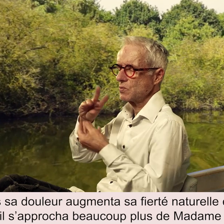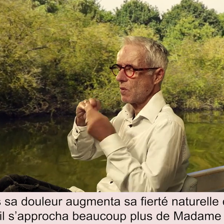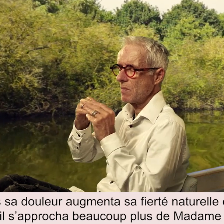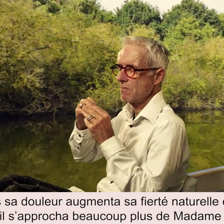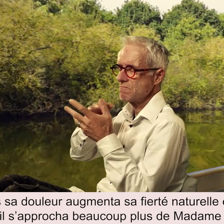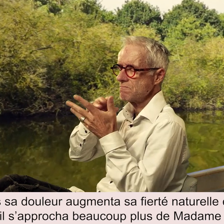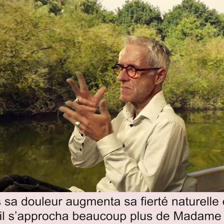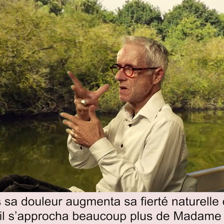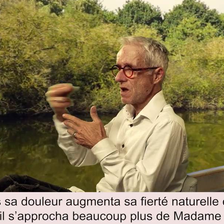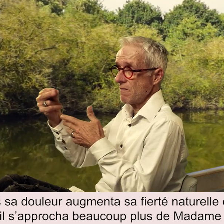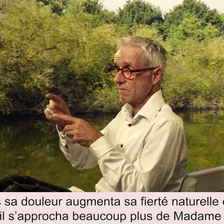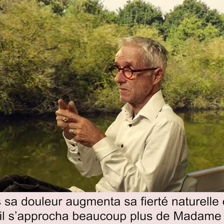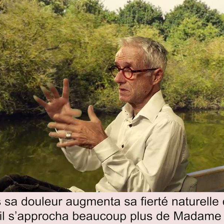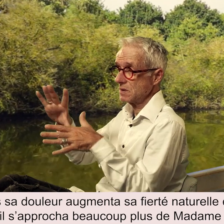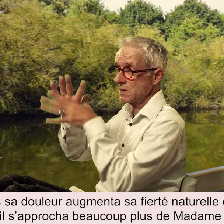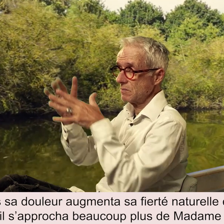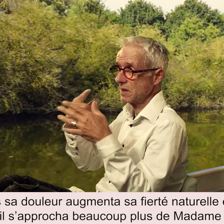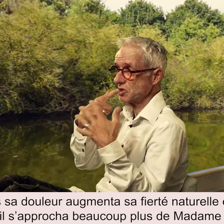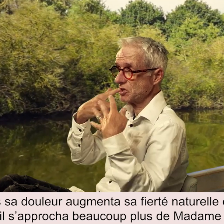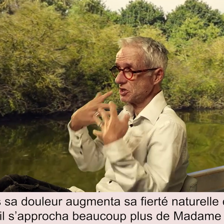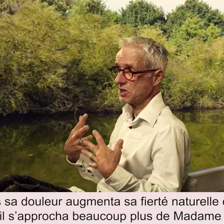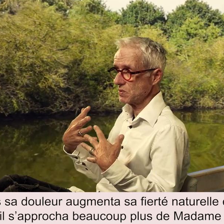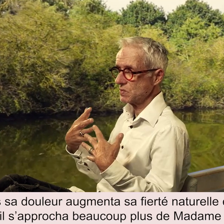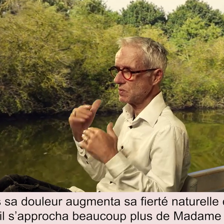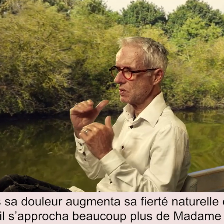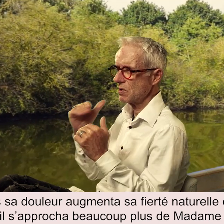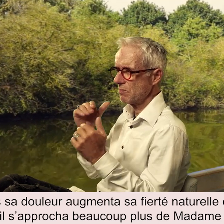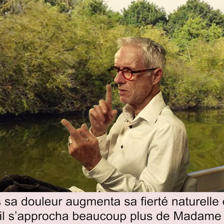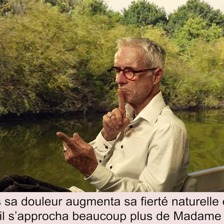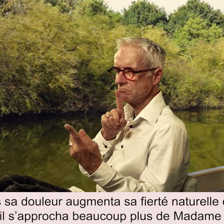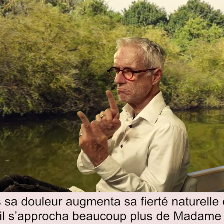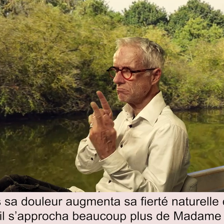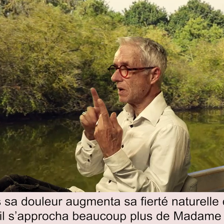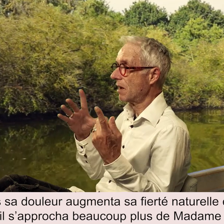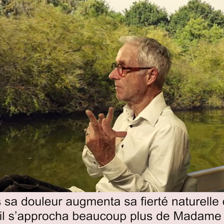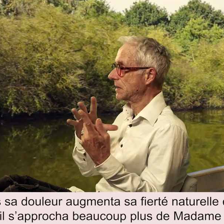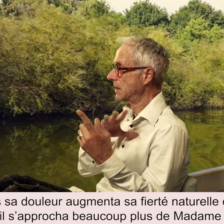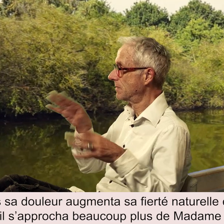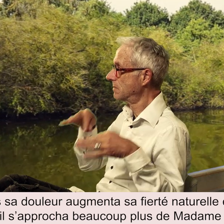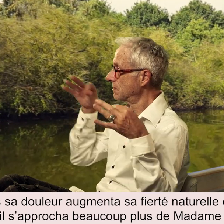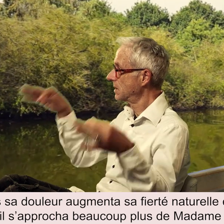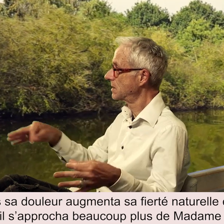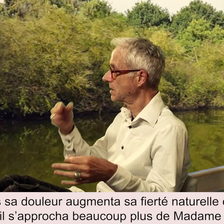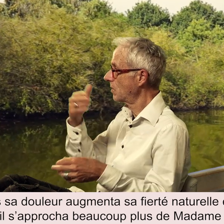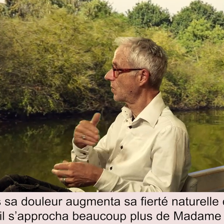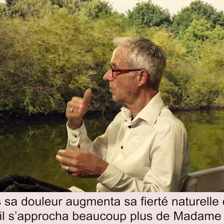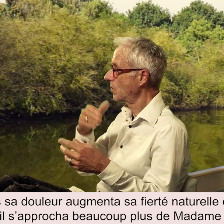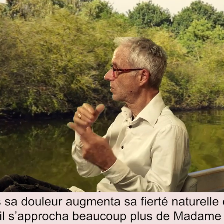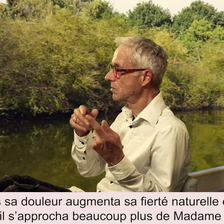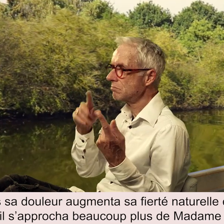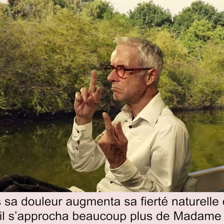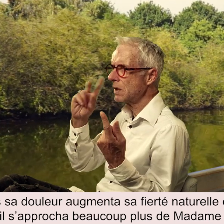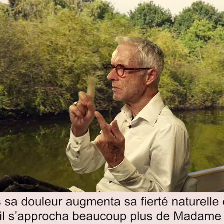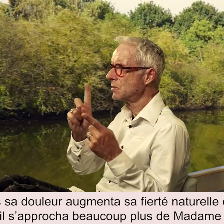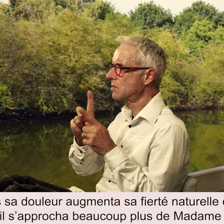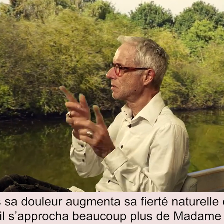une marque de dépit, il s'approcha beaucoup plus de madame qu'il n'avait accoutumé. Joint que ce que